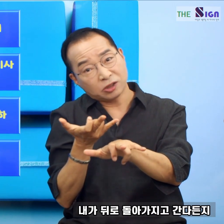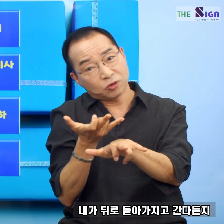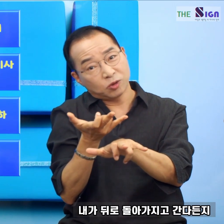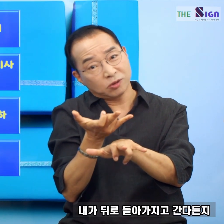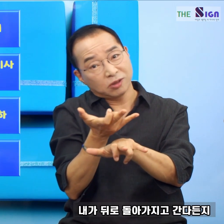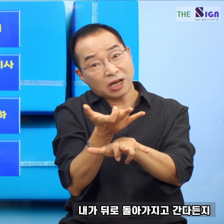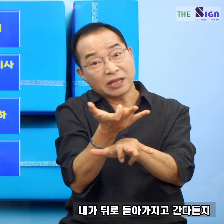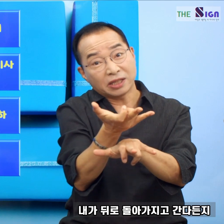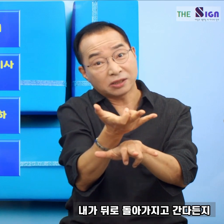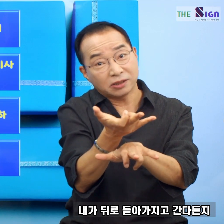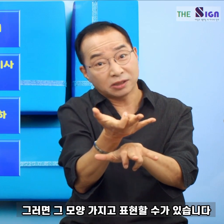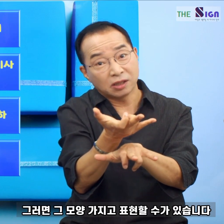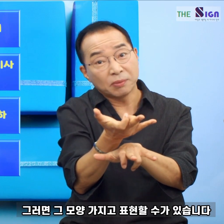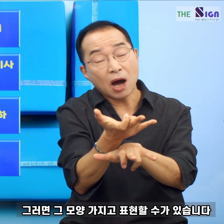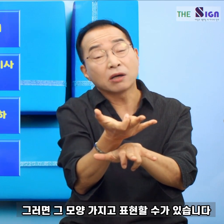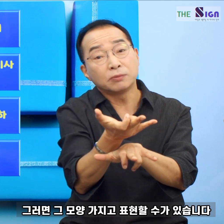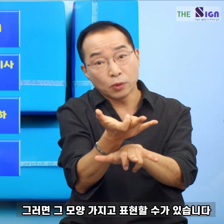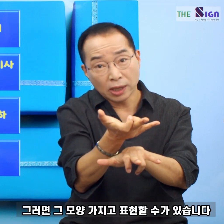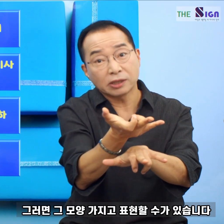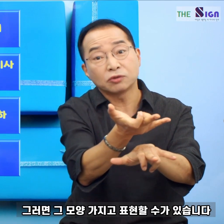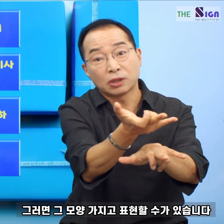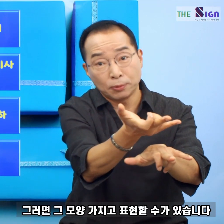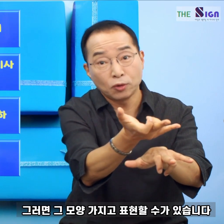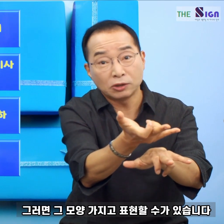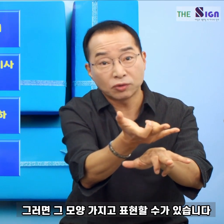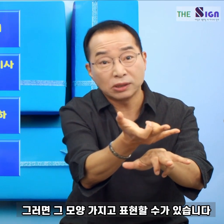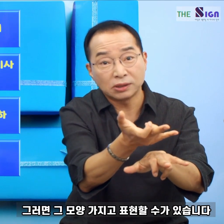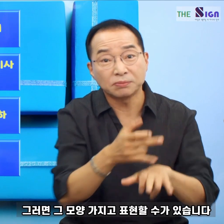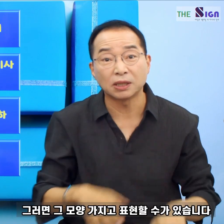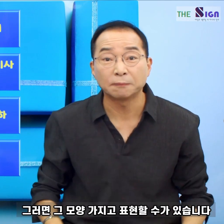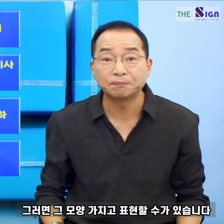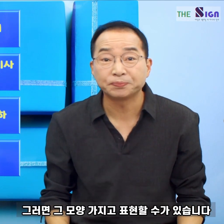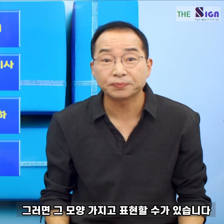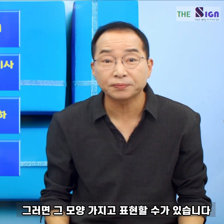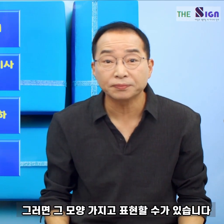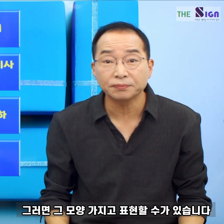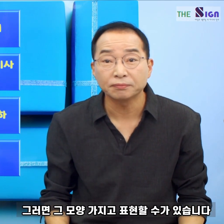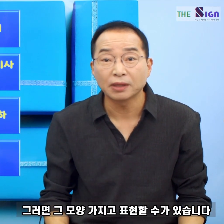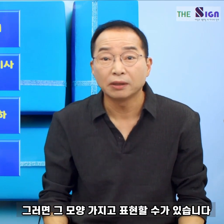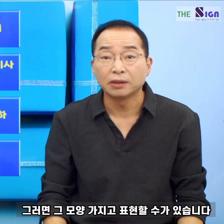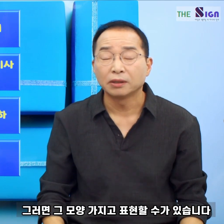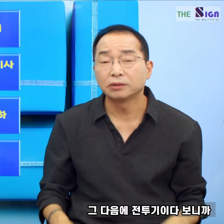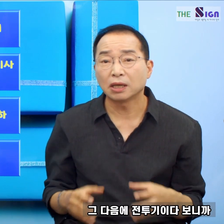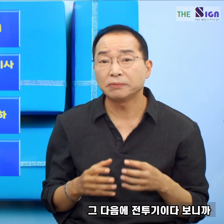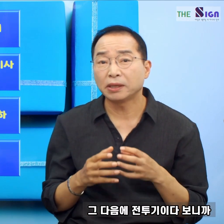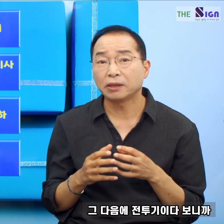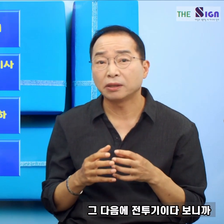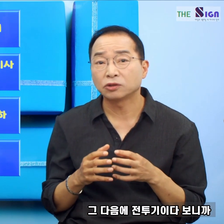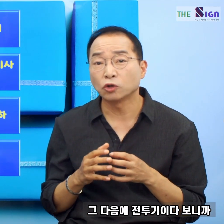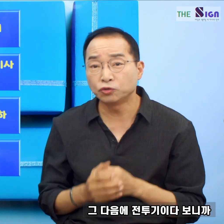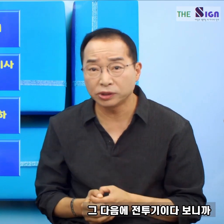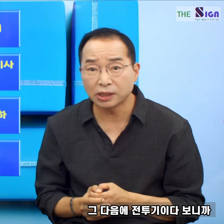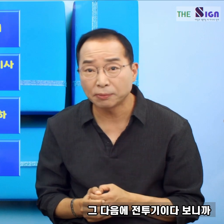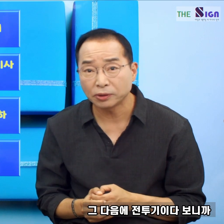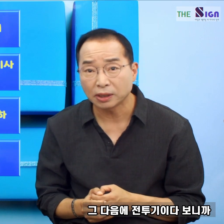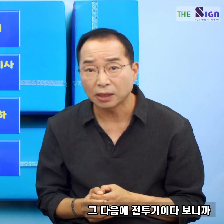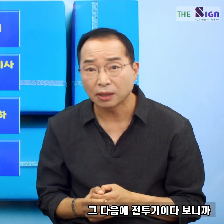돌아가지고 간다든지, 그러면 그 모양 가지고 이렇게 표현할 수가 있습니다. 그 다음에 전투기다 보니까